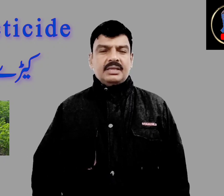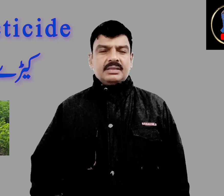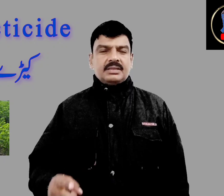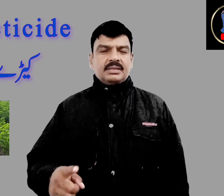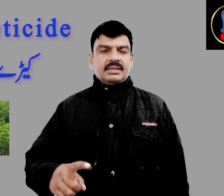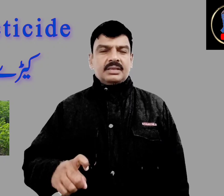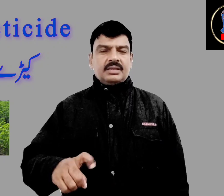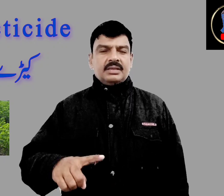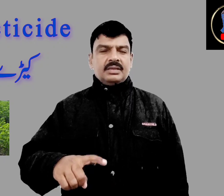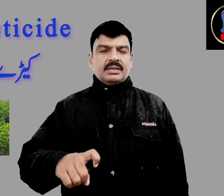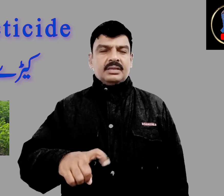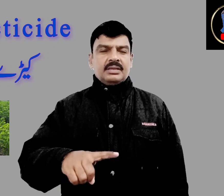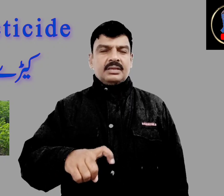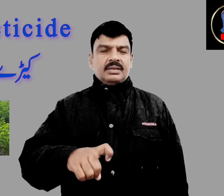इंसेक्टिसाइड्स।